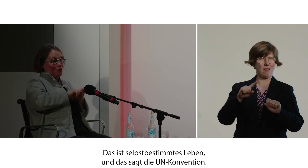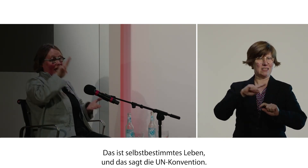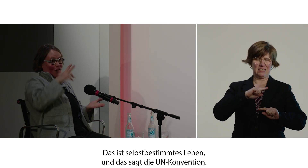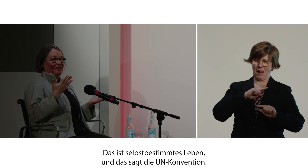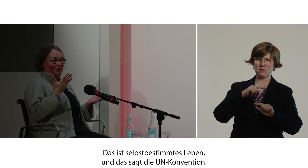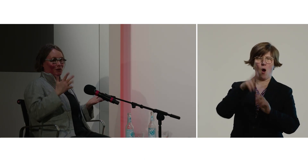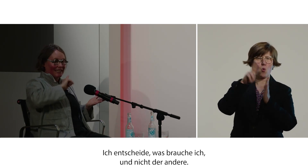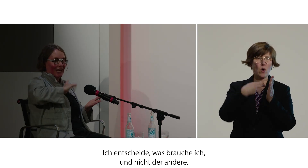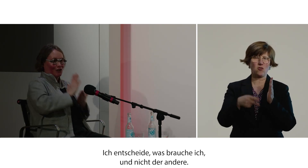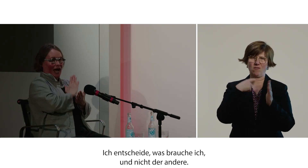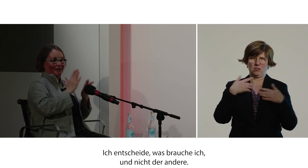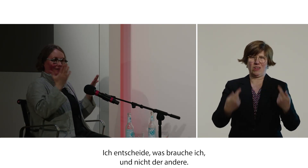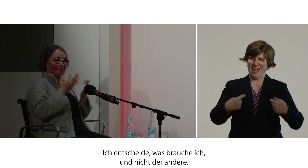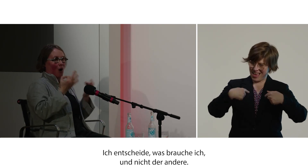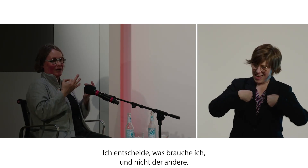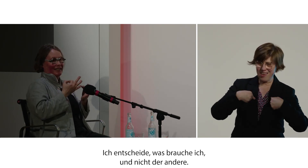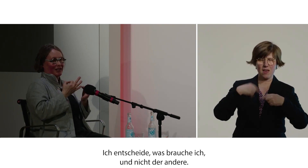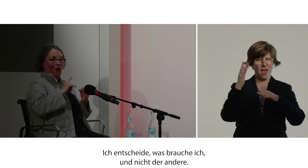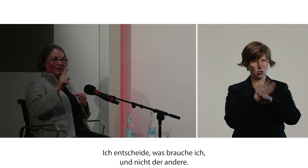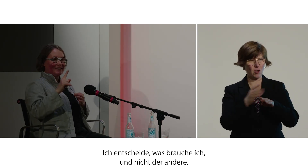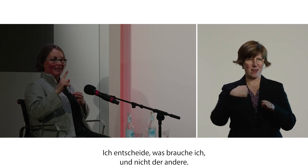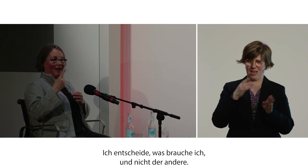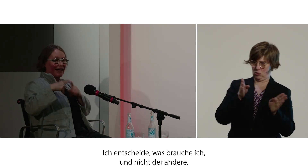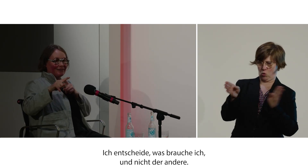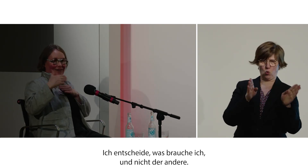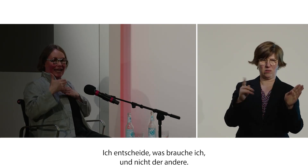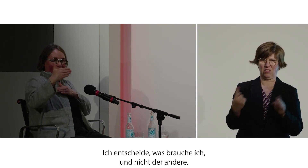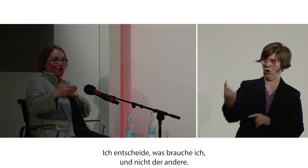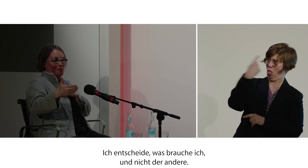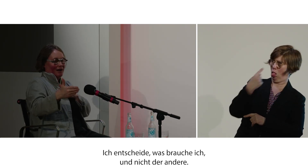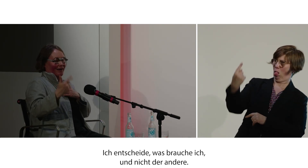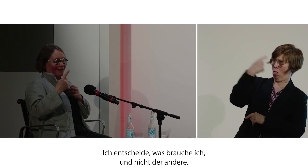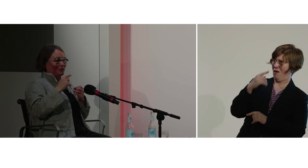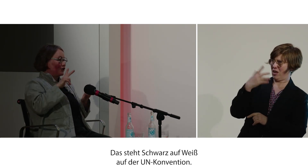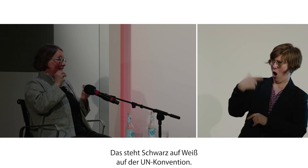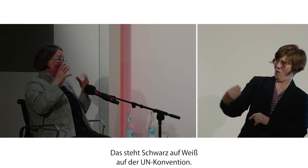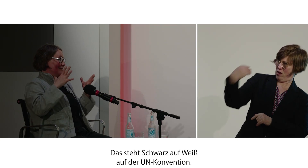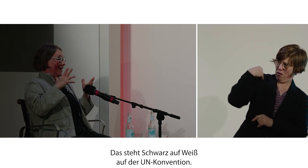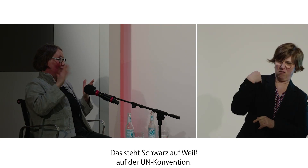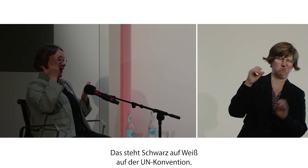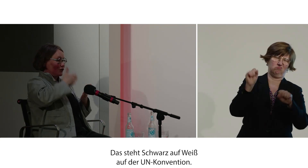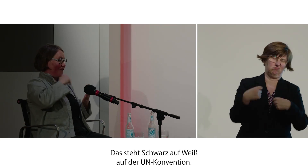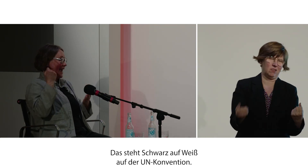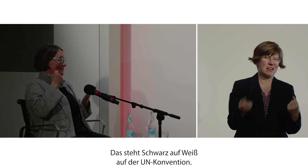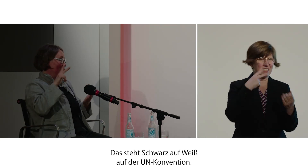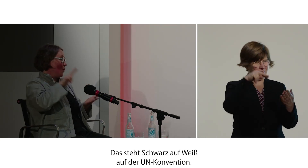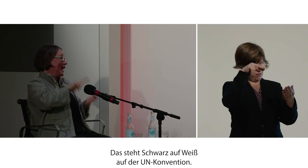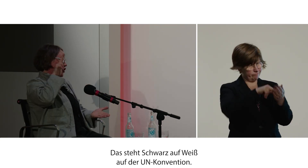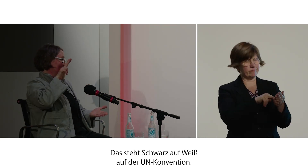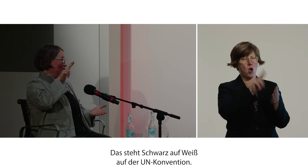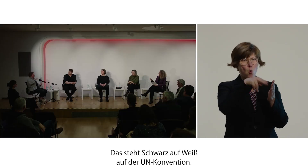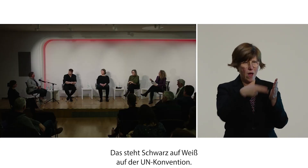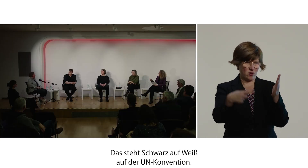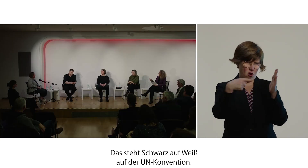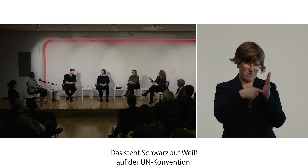Und das sagt auch die WEN-Konvention. Ich entscheide, was brauche ich. Und nicht der andere, der gegenüber. Und das steht ganz klar, schwarz auf weiß, auf der